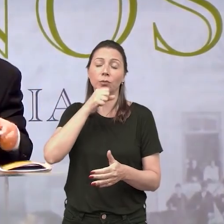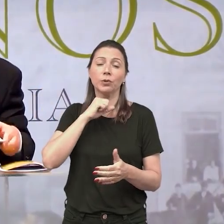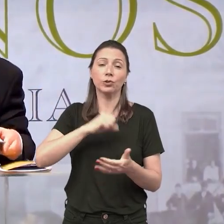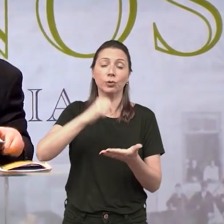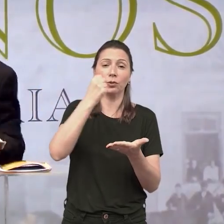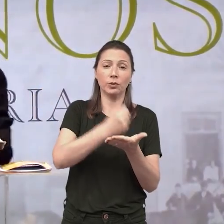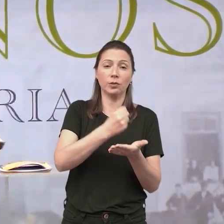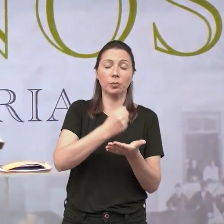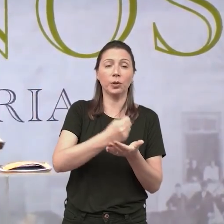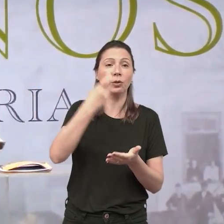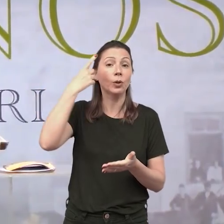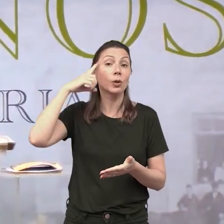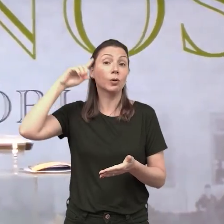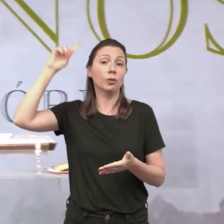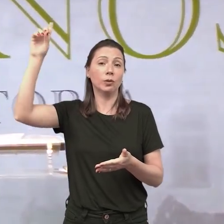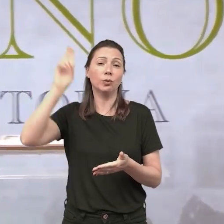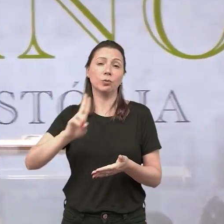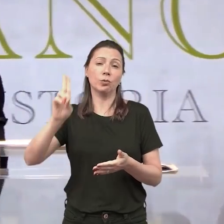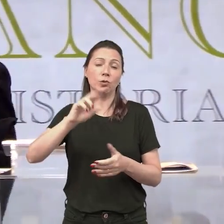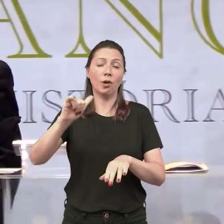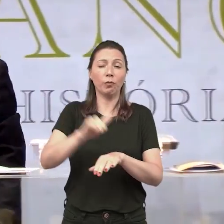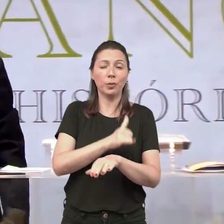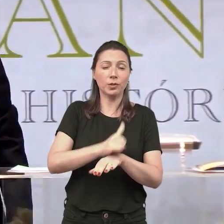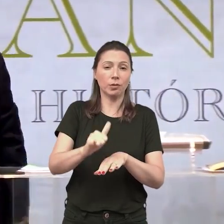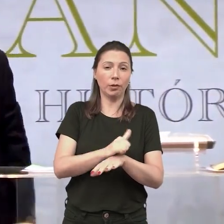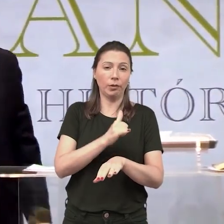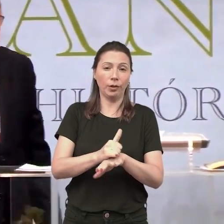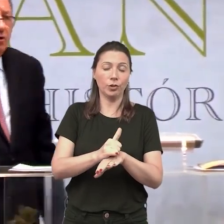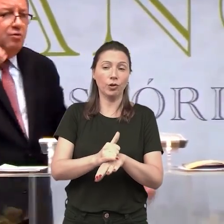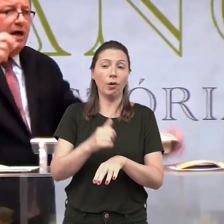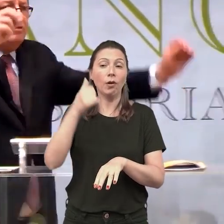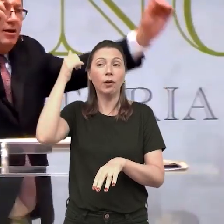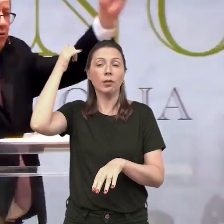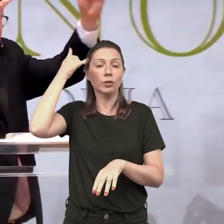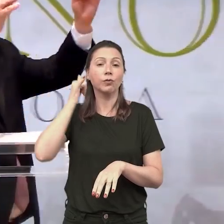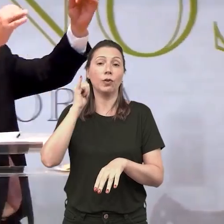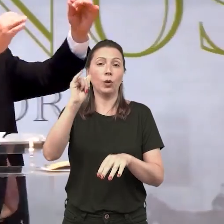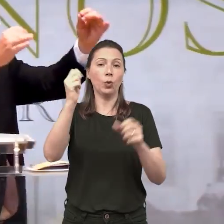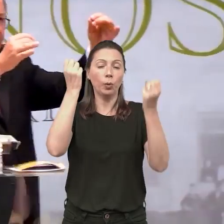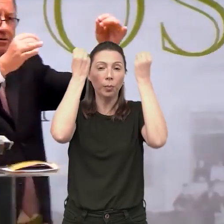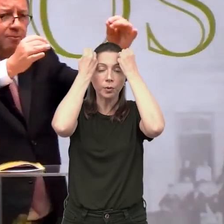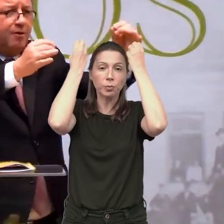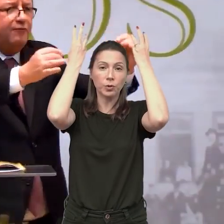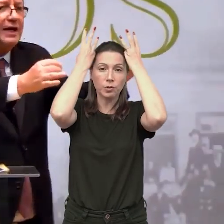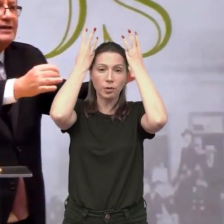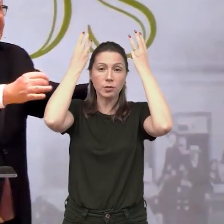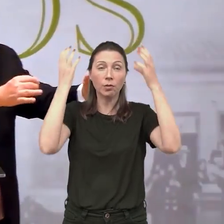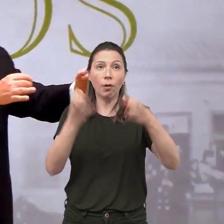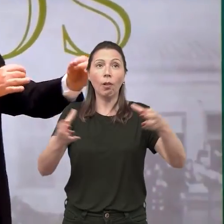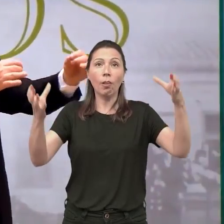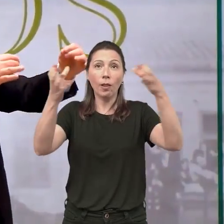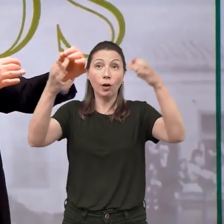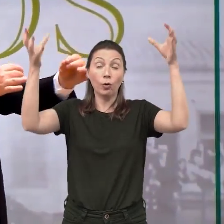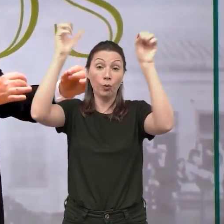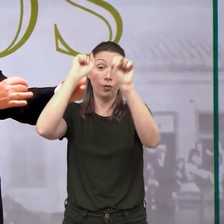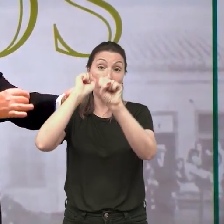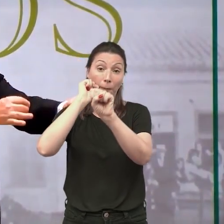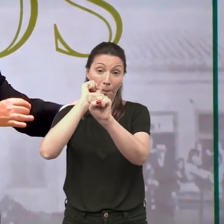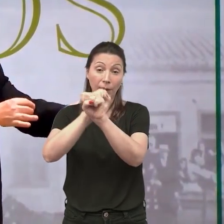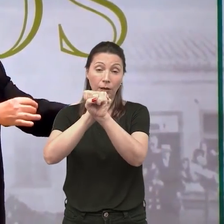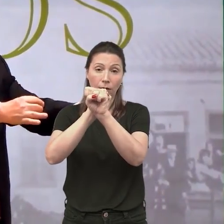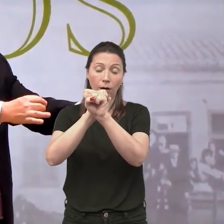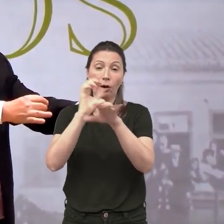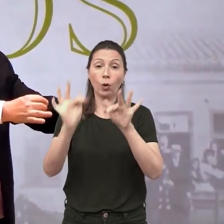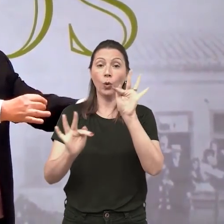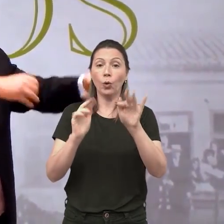interessante. Ele disse para Moisés, Moisés, é o seguinte, quando a nuvem parar, o povo quer se